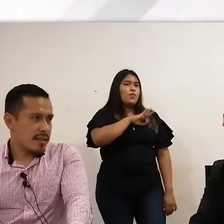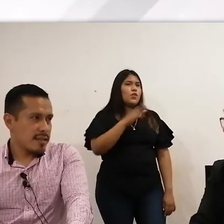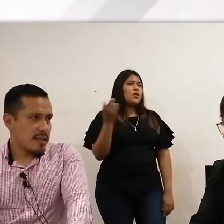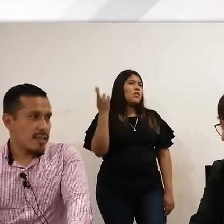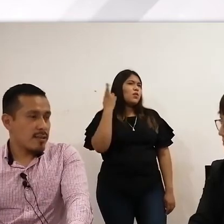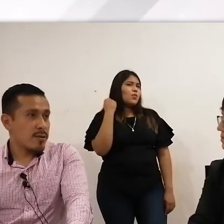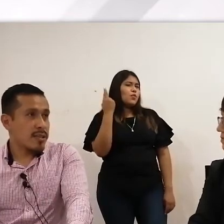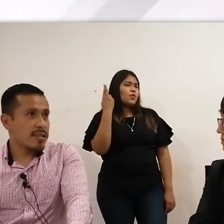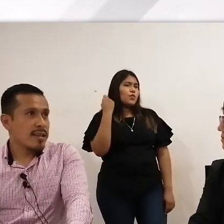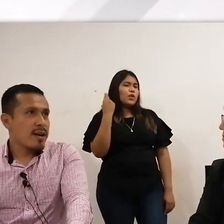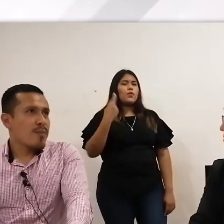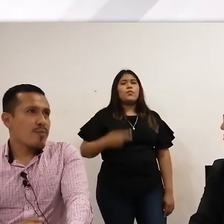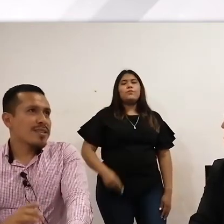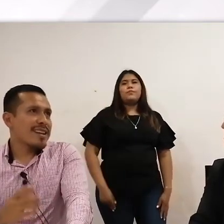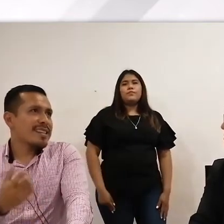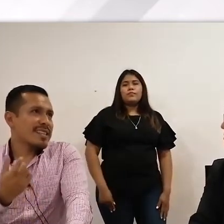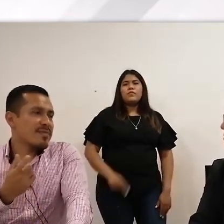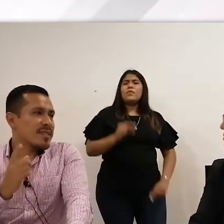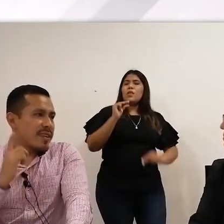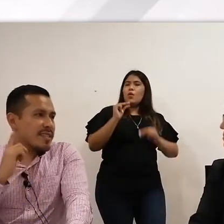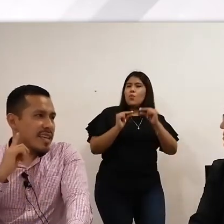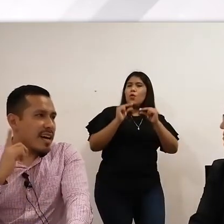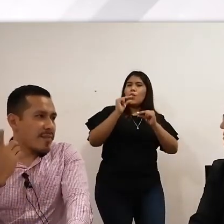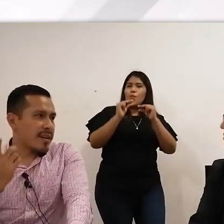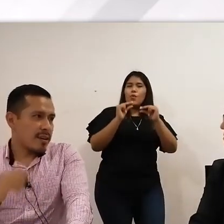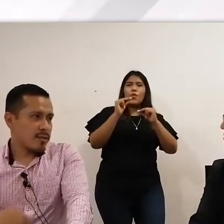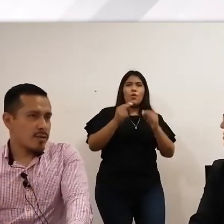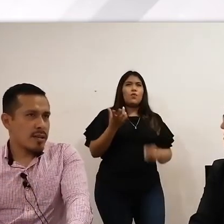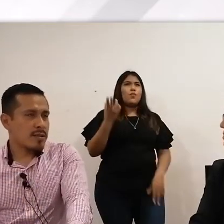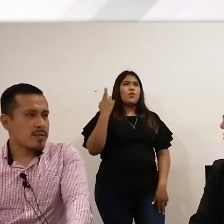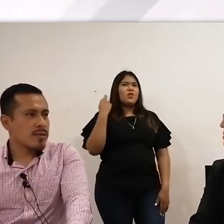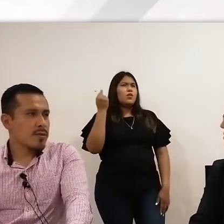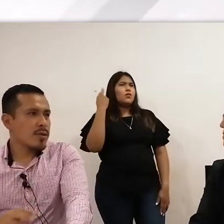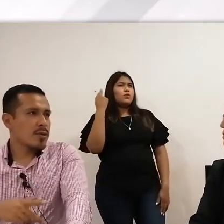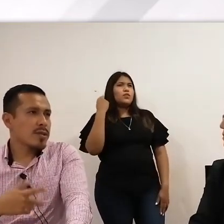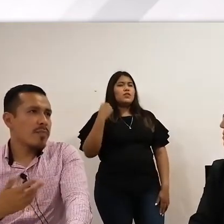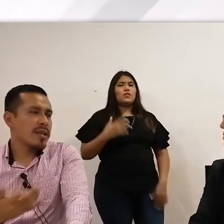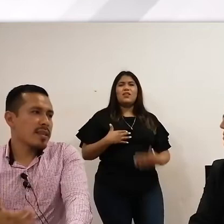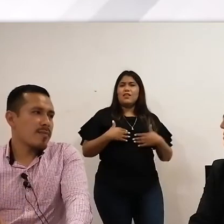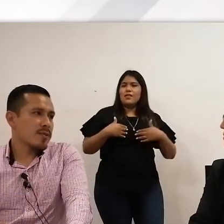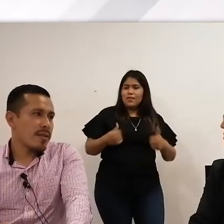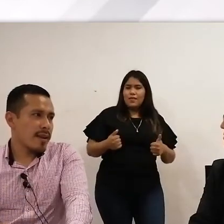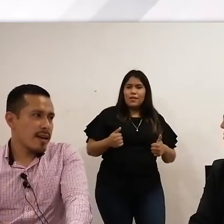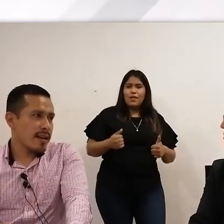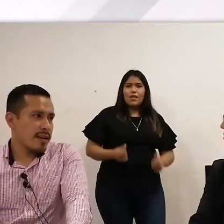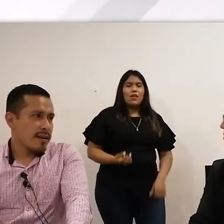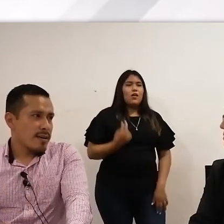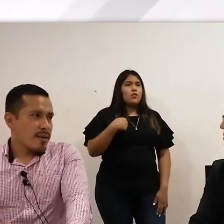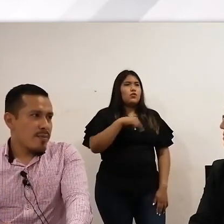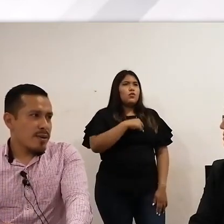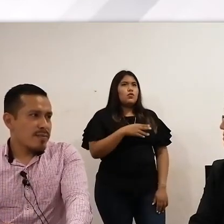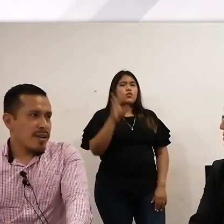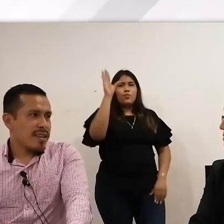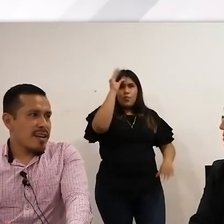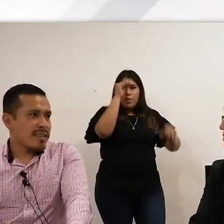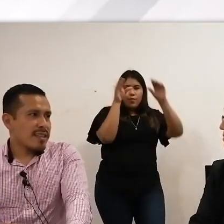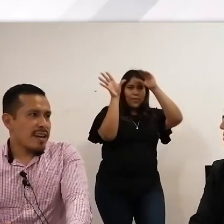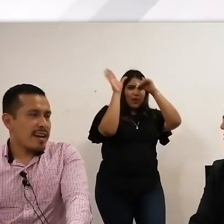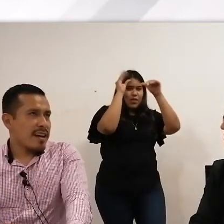ganancia, entonces pues les es más fácil captar los sonidos, ¿no? Nosotros aprendemos a hablar